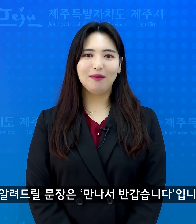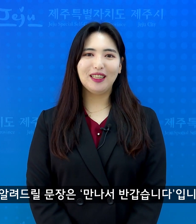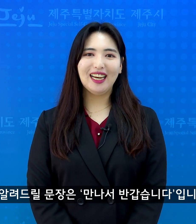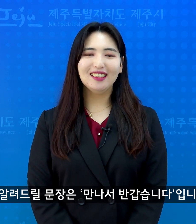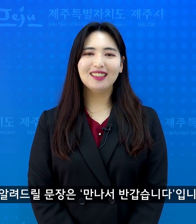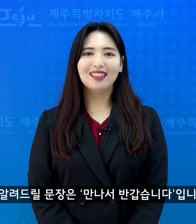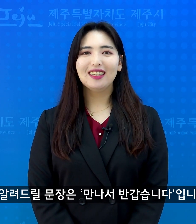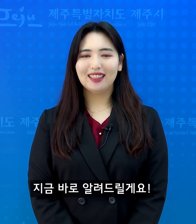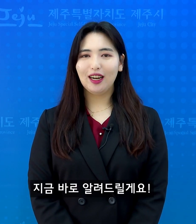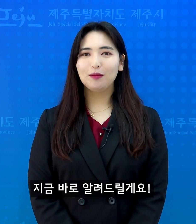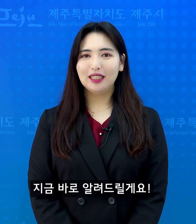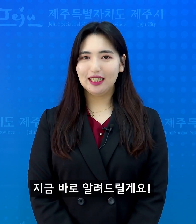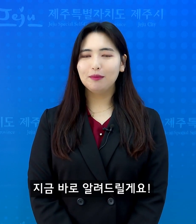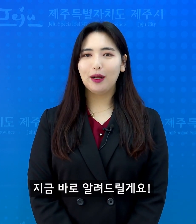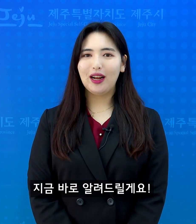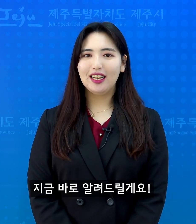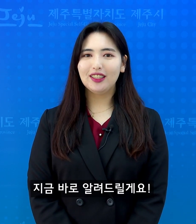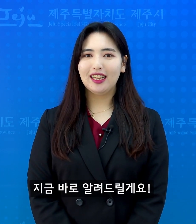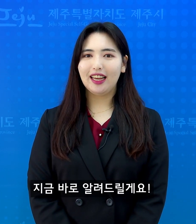반갑습니다입니다. 그럼 지금 바로 알려드릴게요.